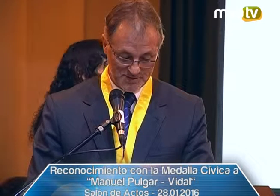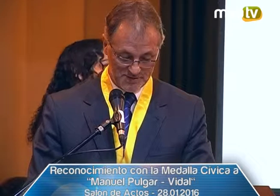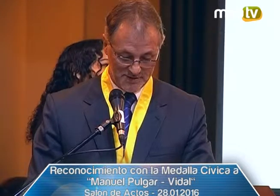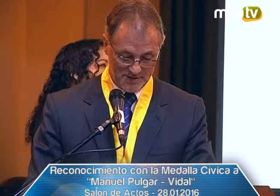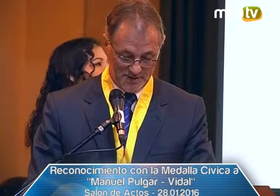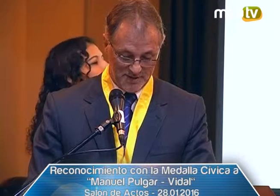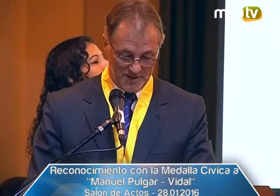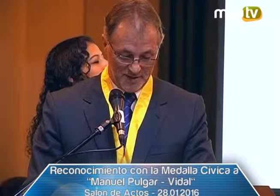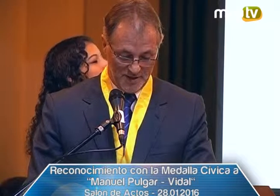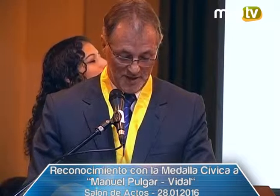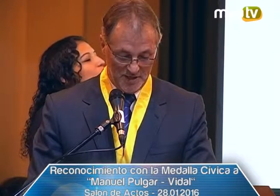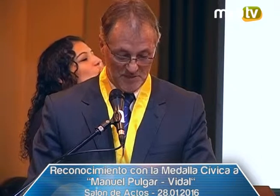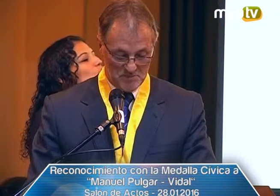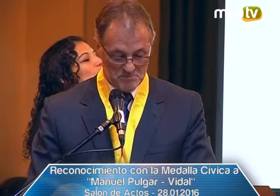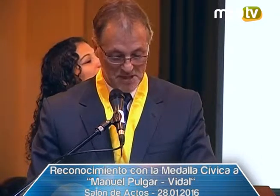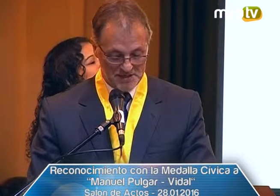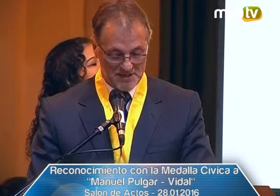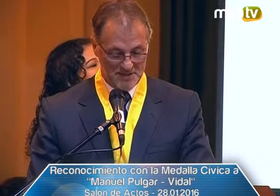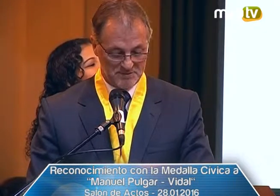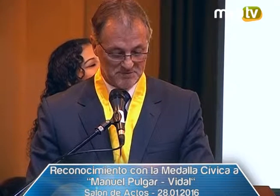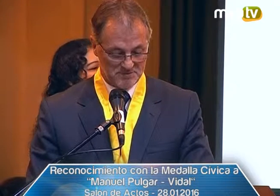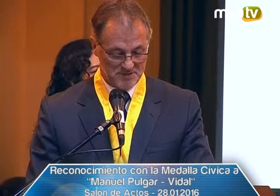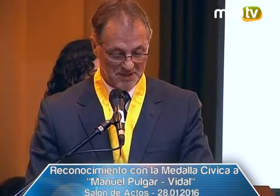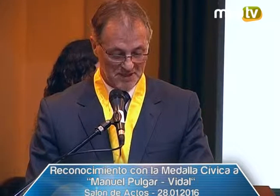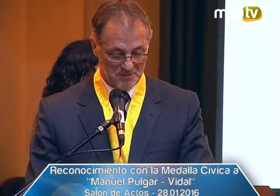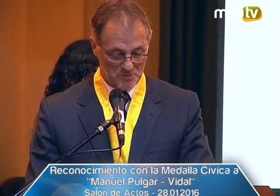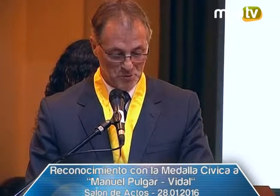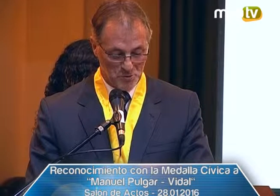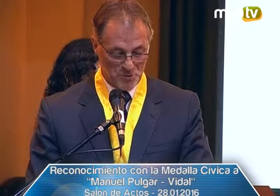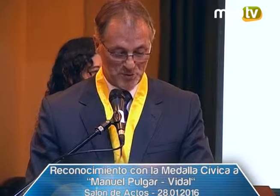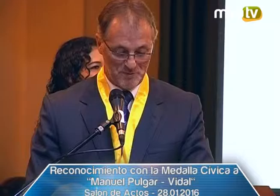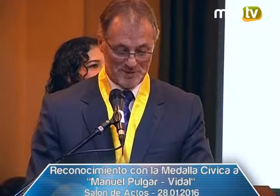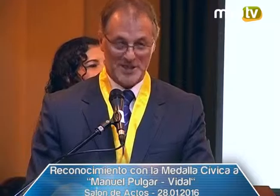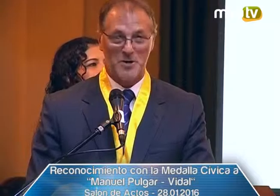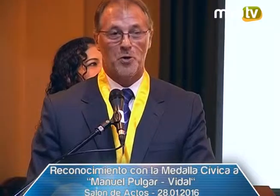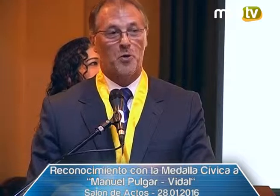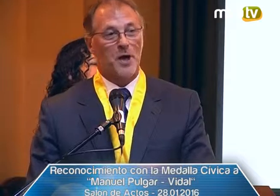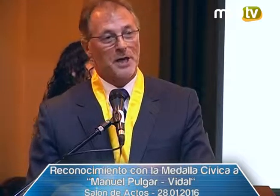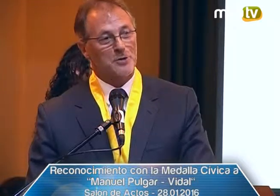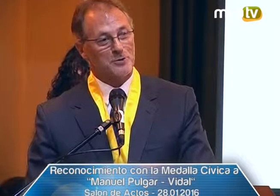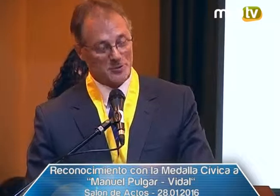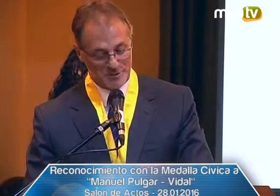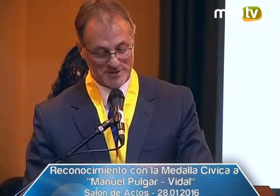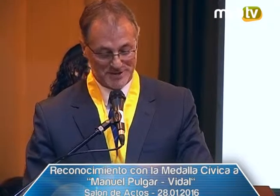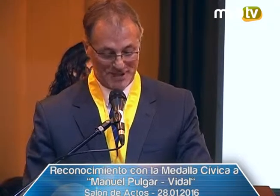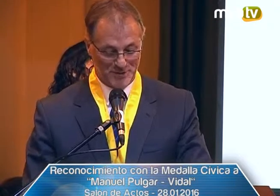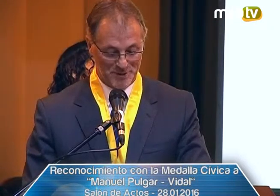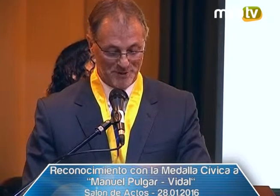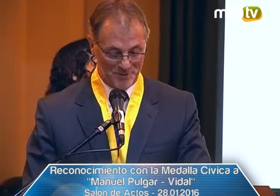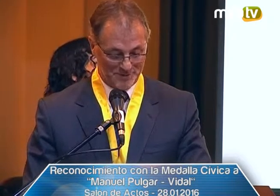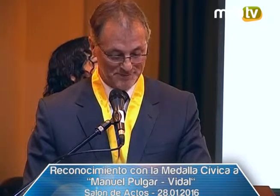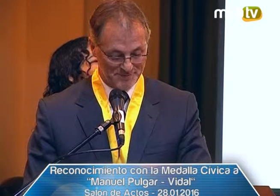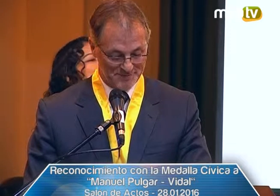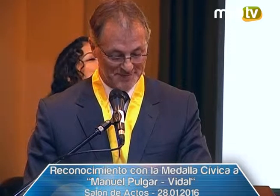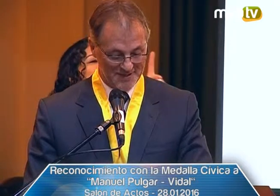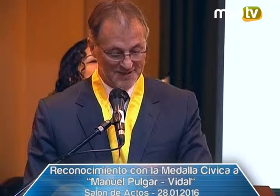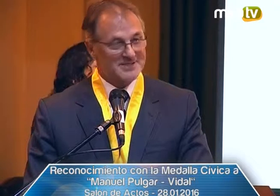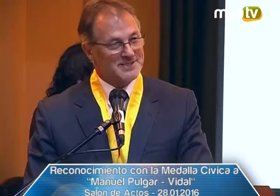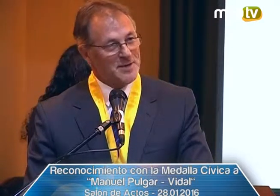anécdotas y me decían que uno de los temas eran los cuadernos universitarios de